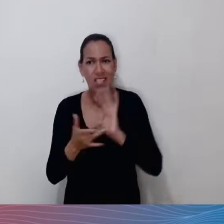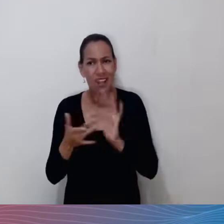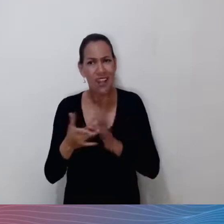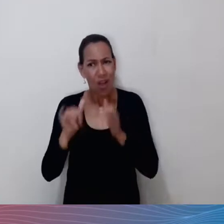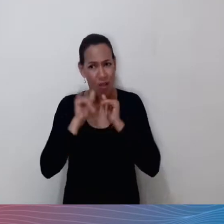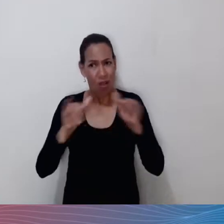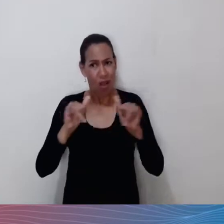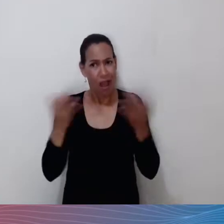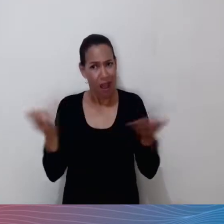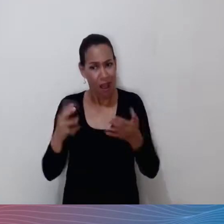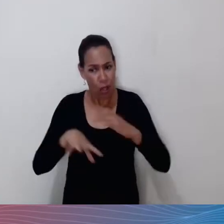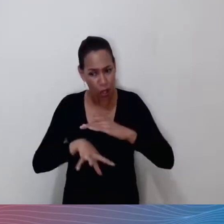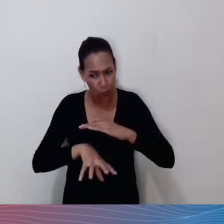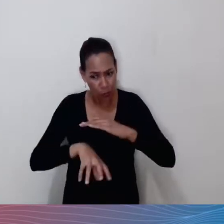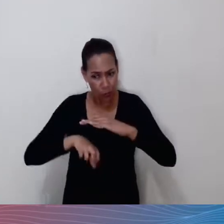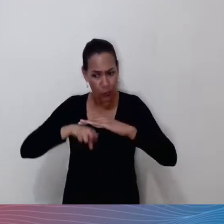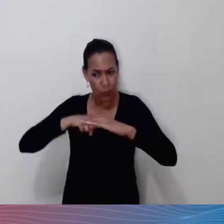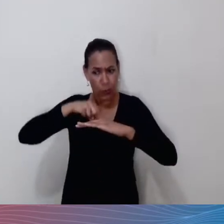Ele levou ao céu.